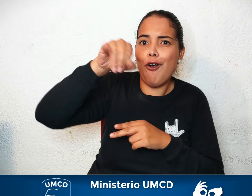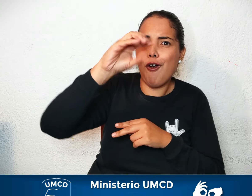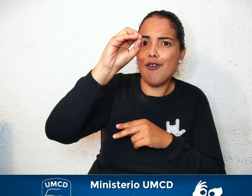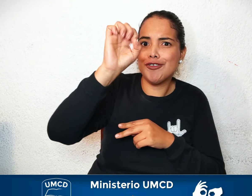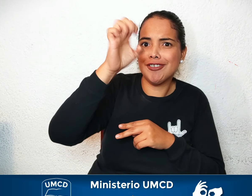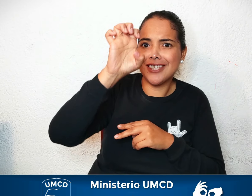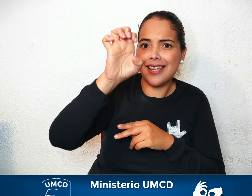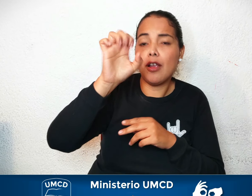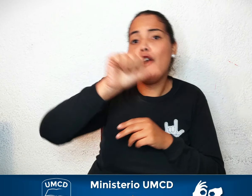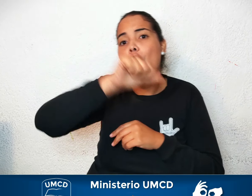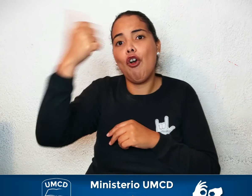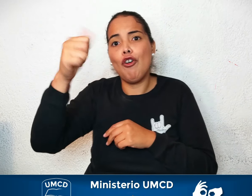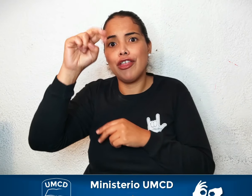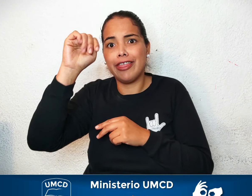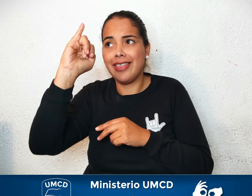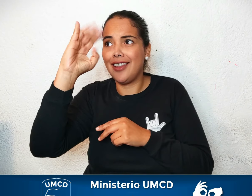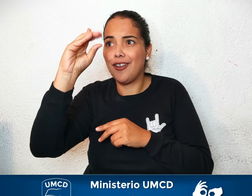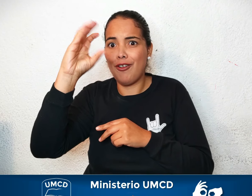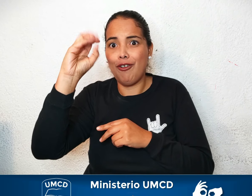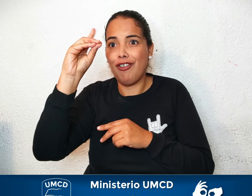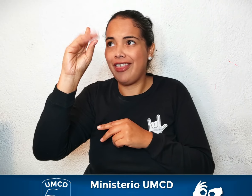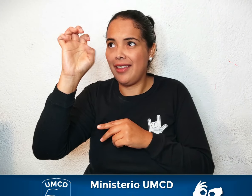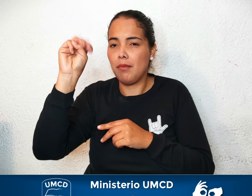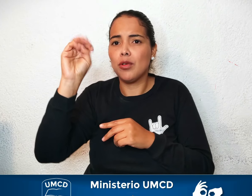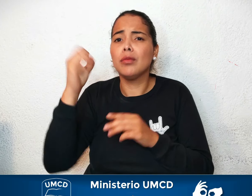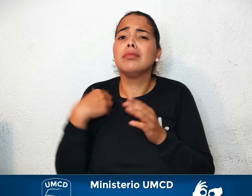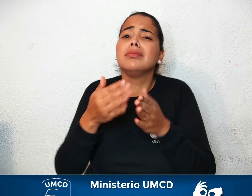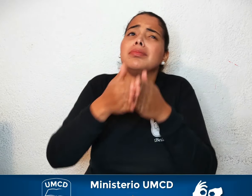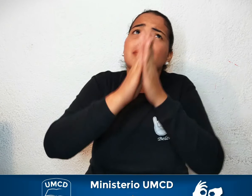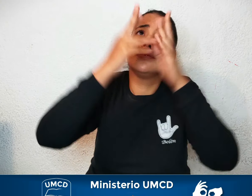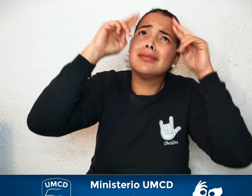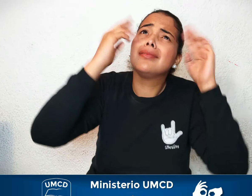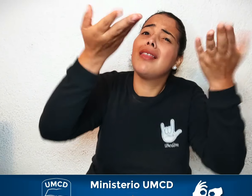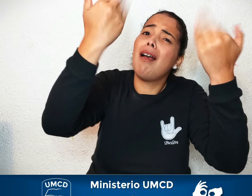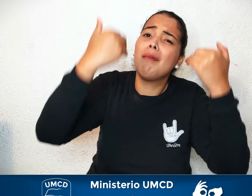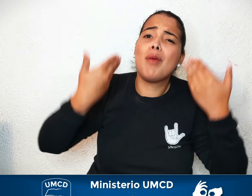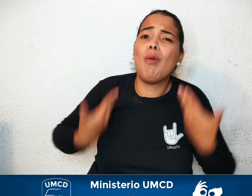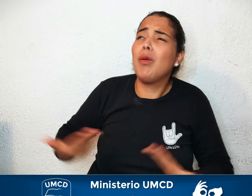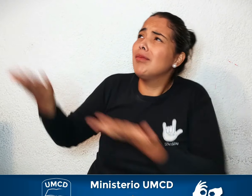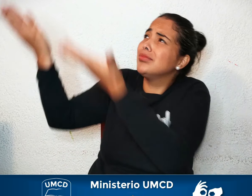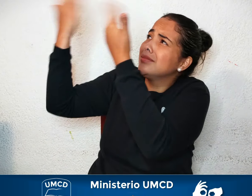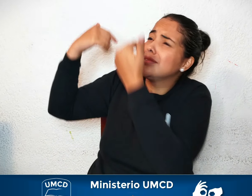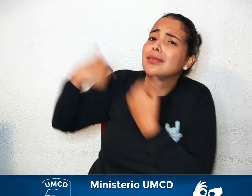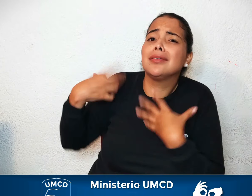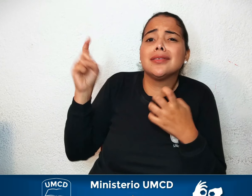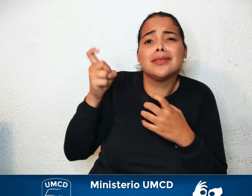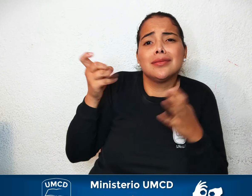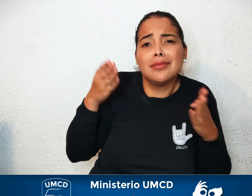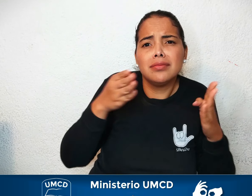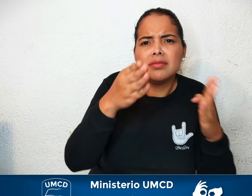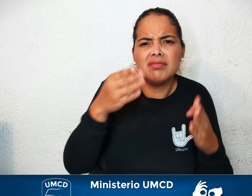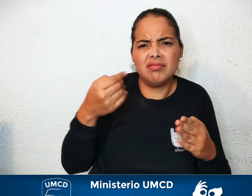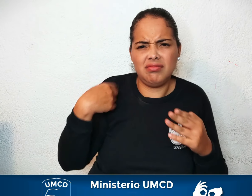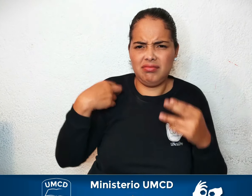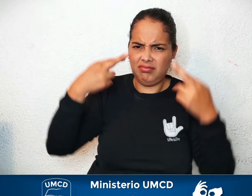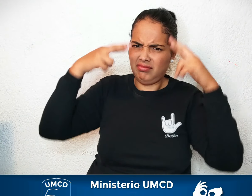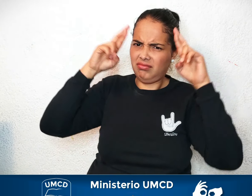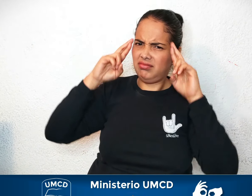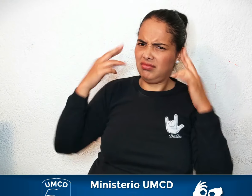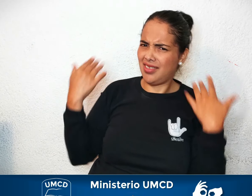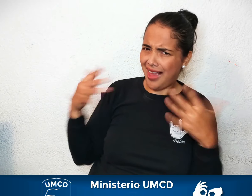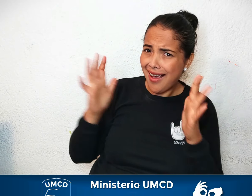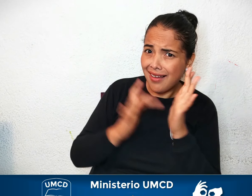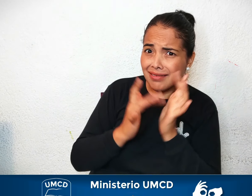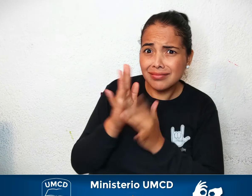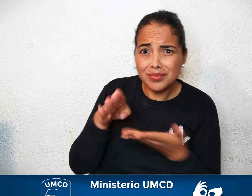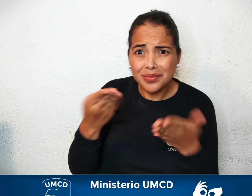Arimatea junto a Nicodemo se acercan a Pilato y le piden que le entreguen el cuerpo de Cristo. Pilato, sorprendido,